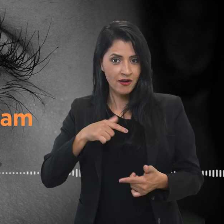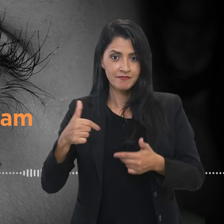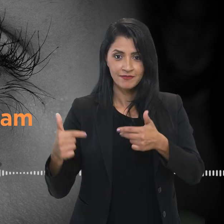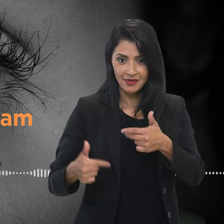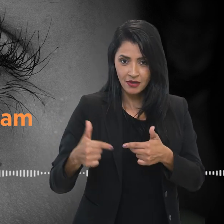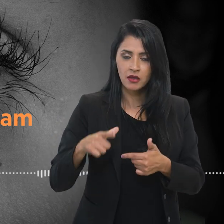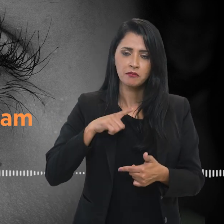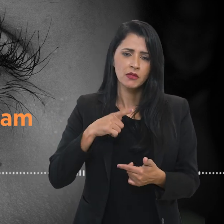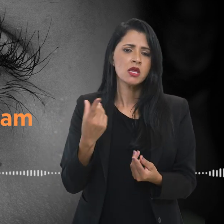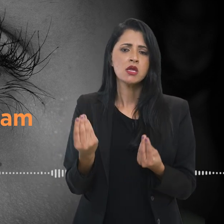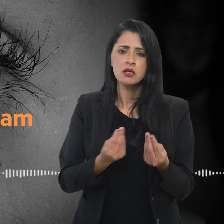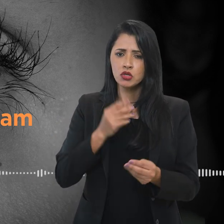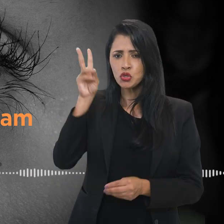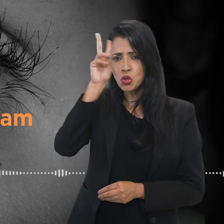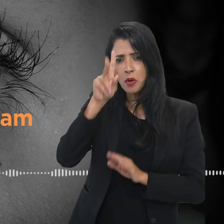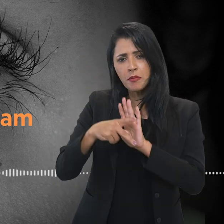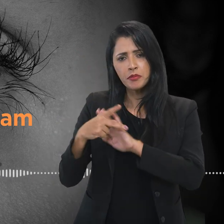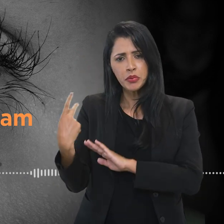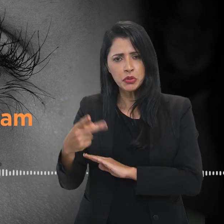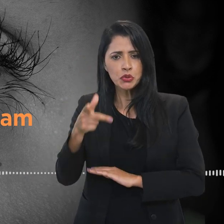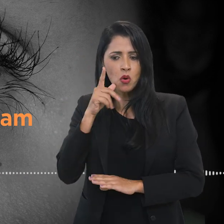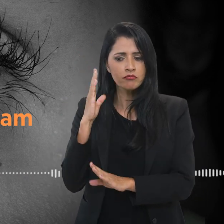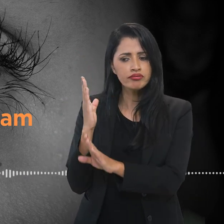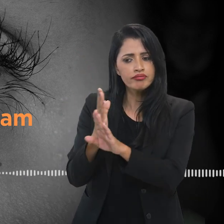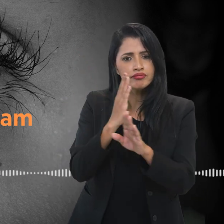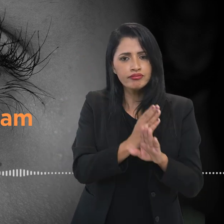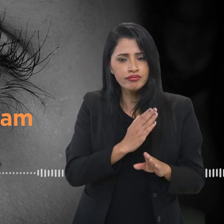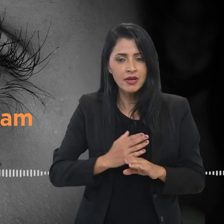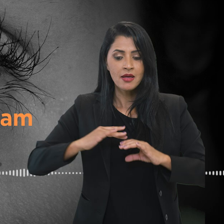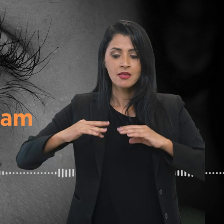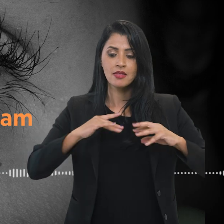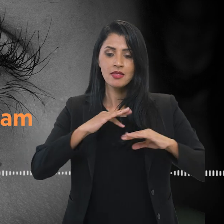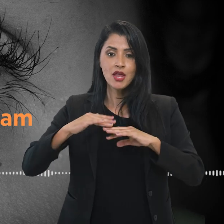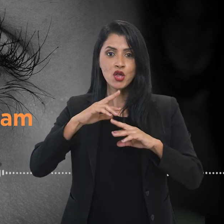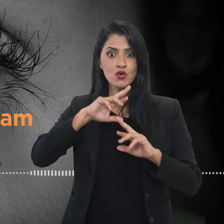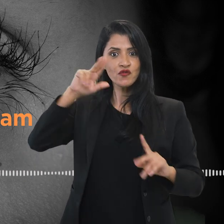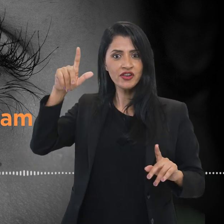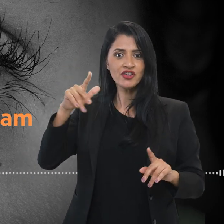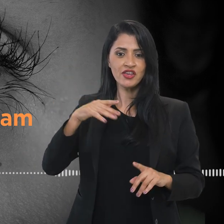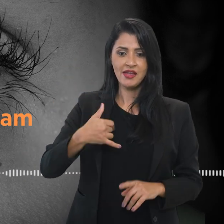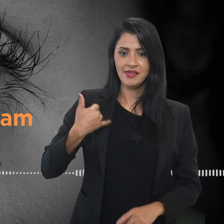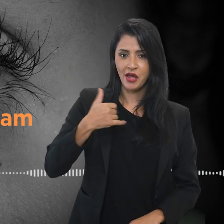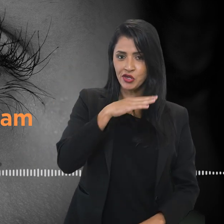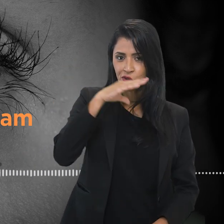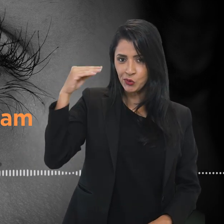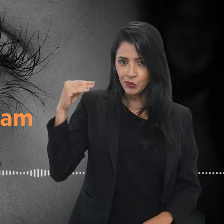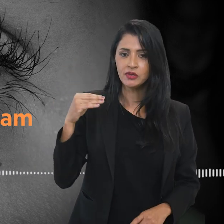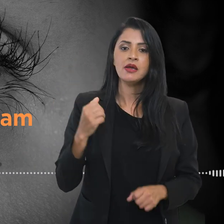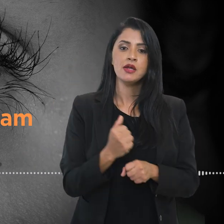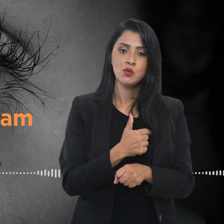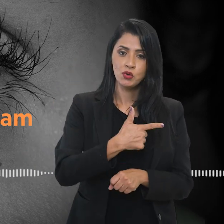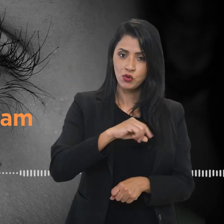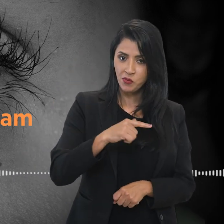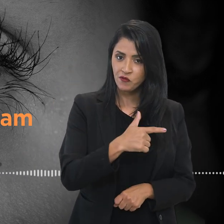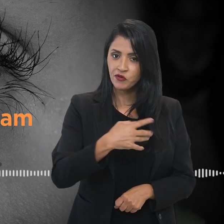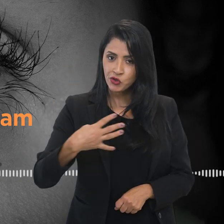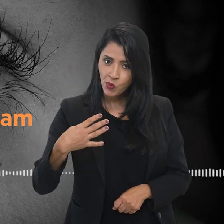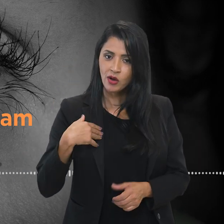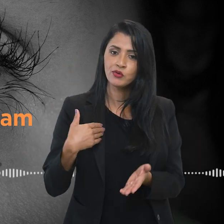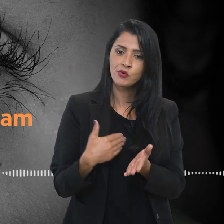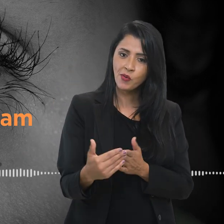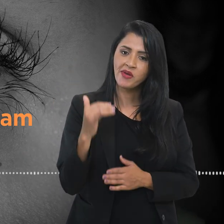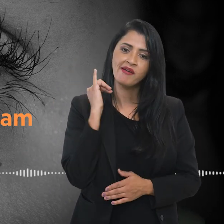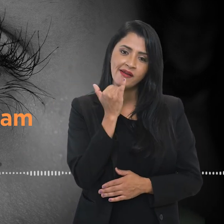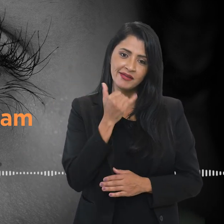doenças raras. Na próxima temporada, a gente traz as histórias de pessoas que se descobriram neurodivergentes depois de